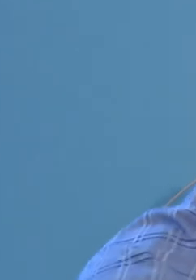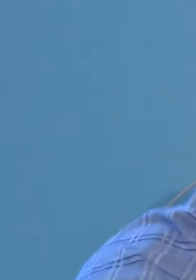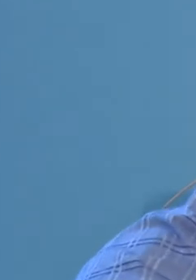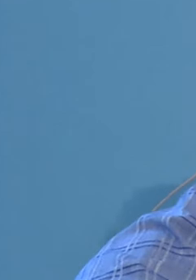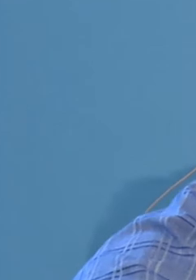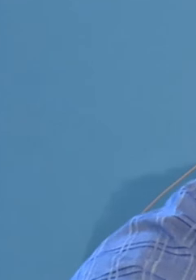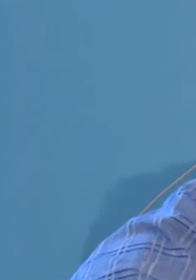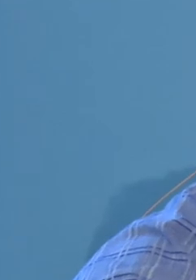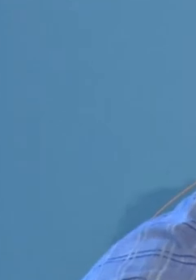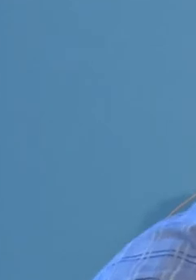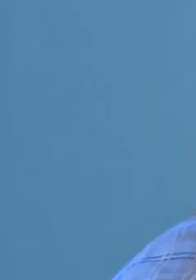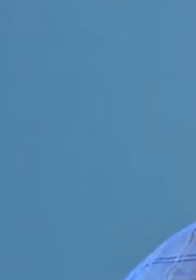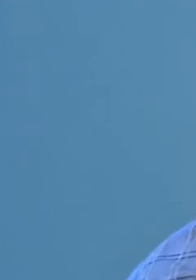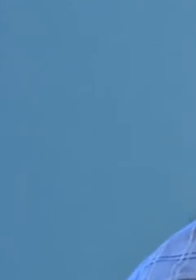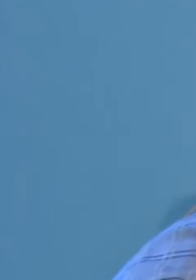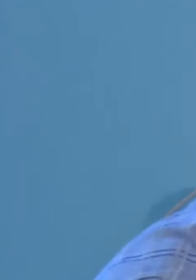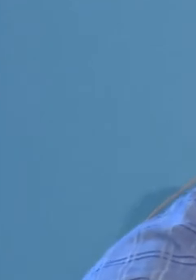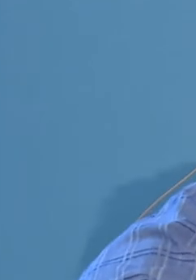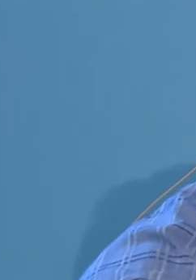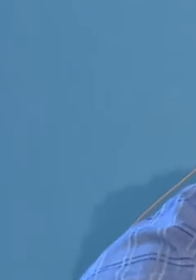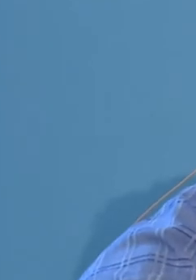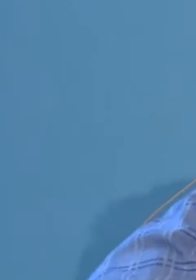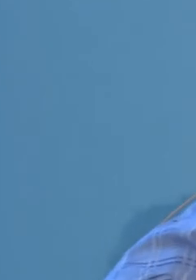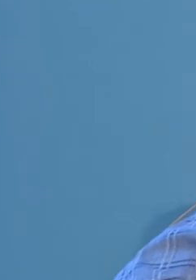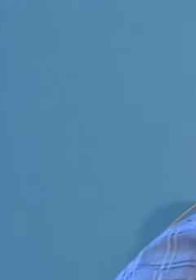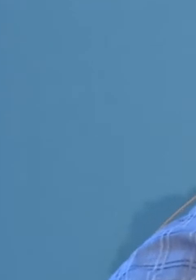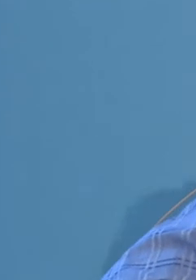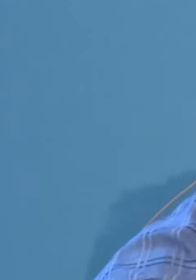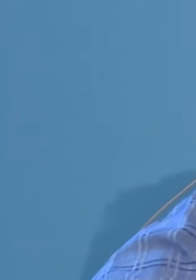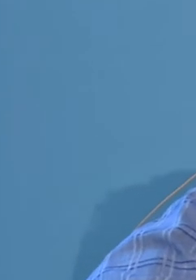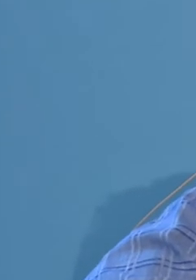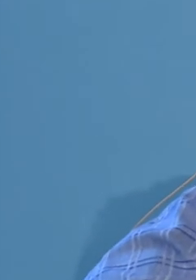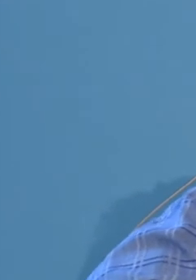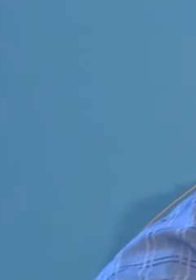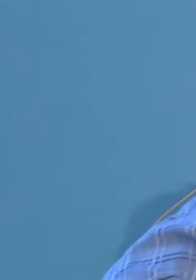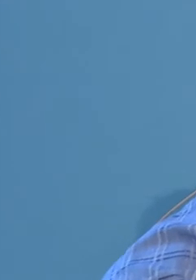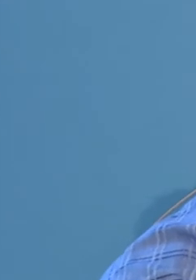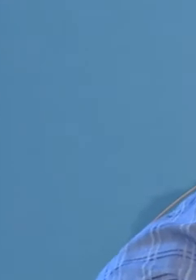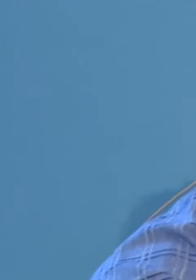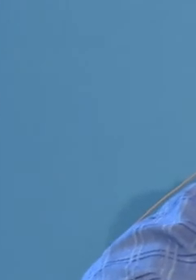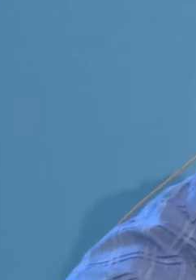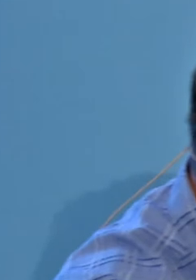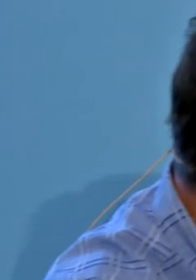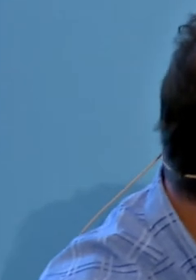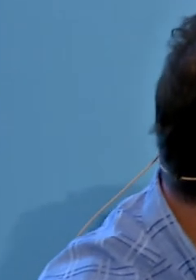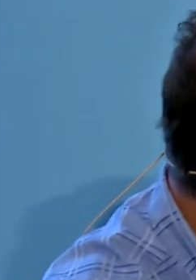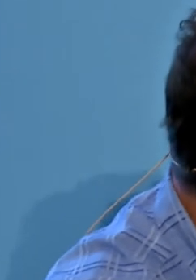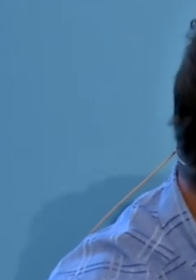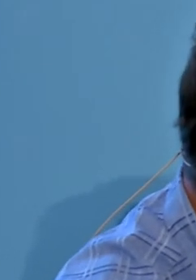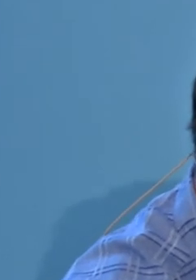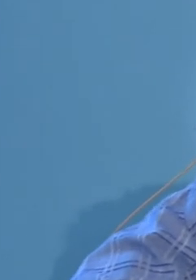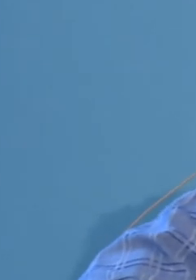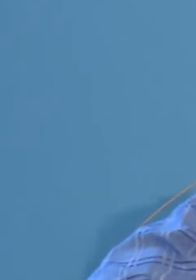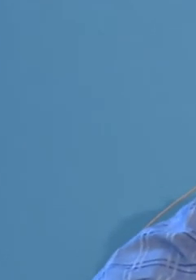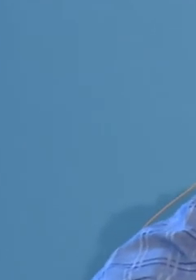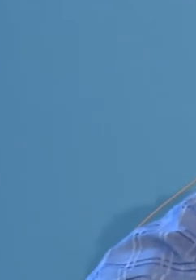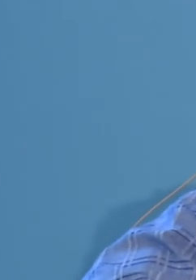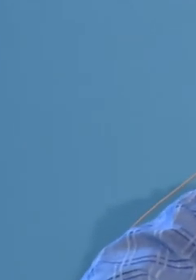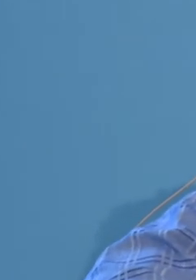och med tillväxten och idéerna kommer ur ett regionalt samarbete. Så det finns ju delar i detta det som